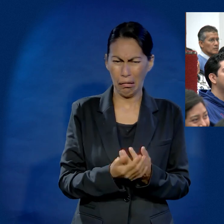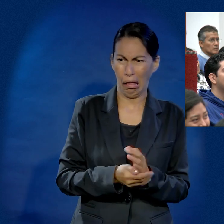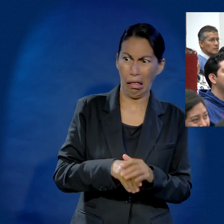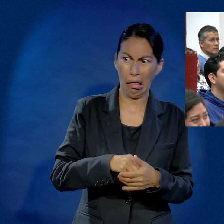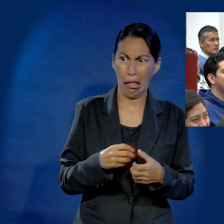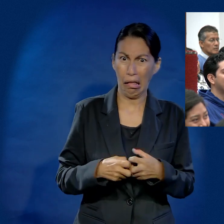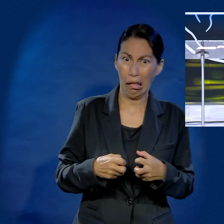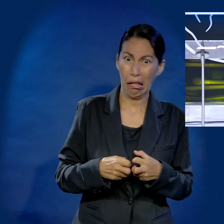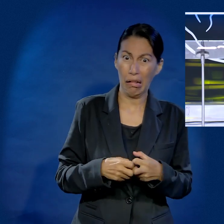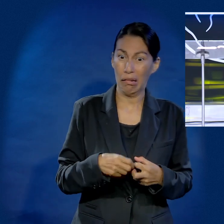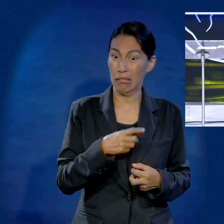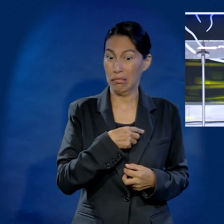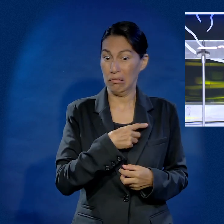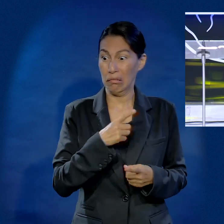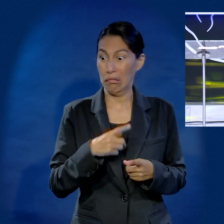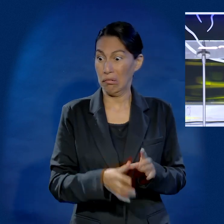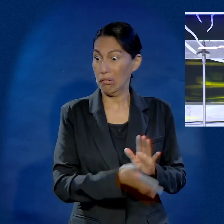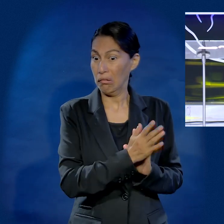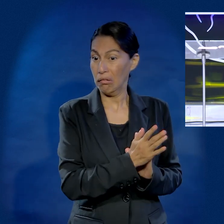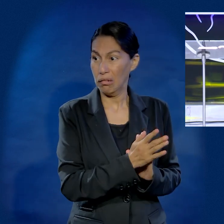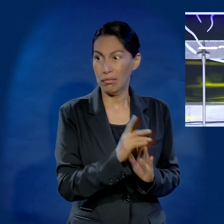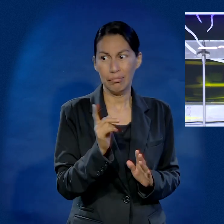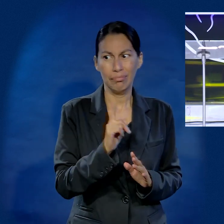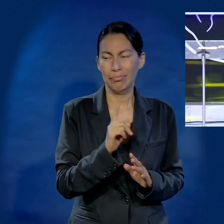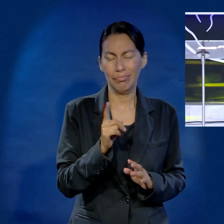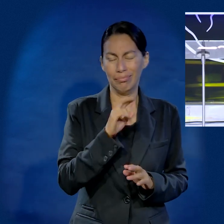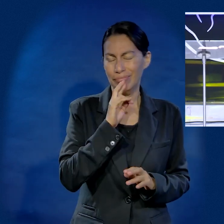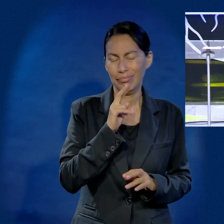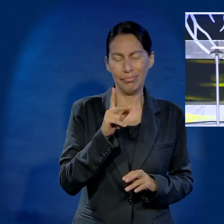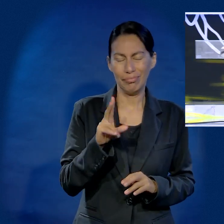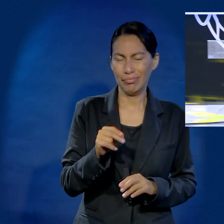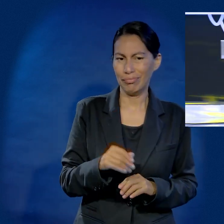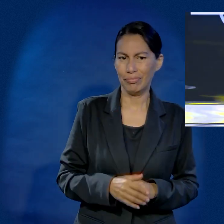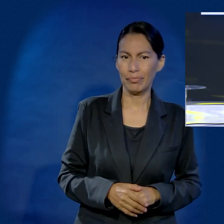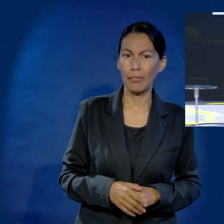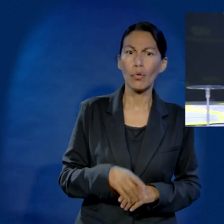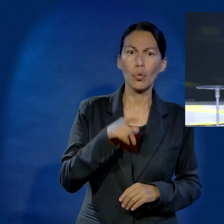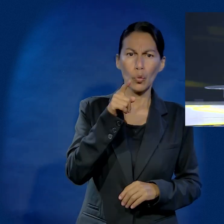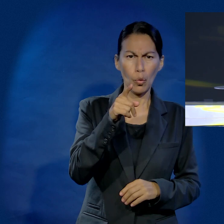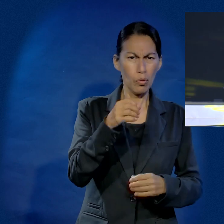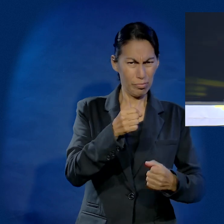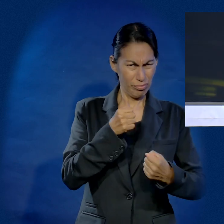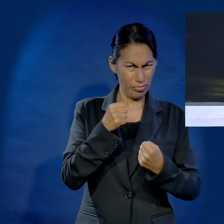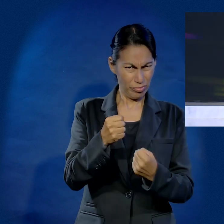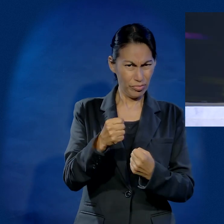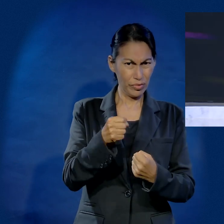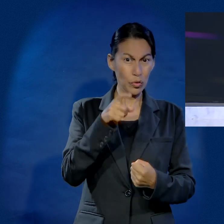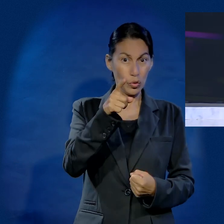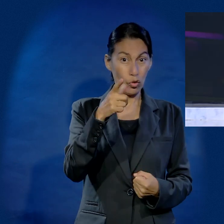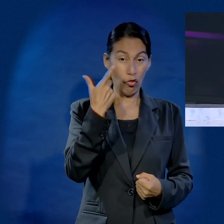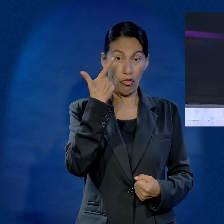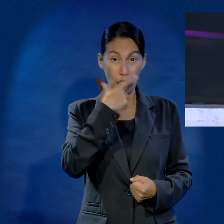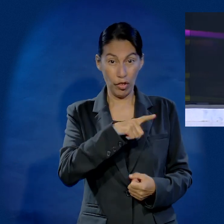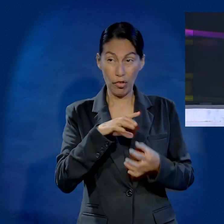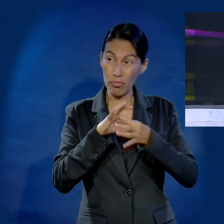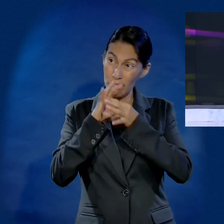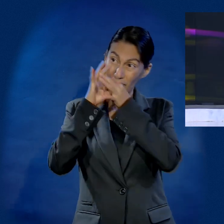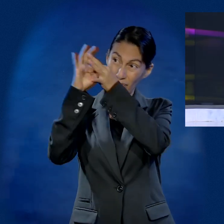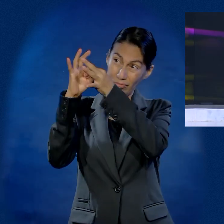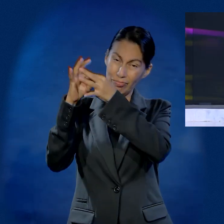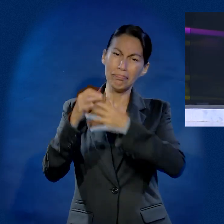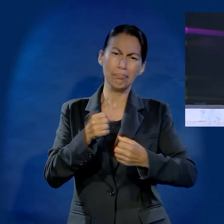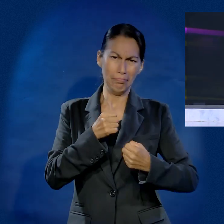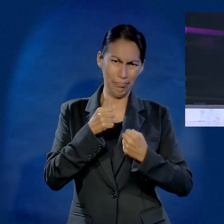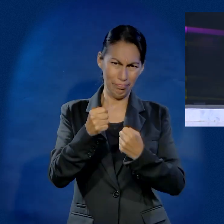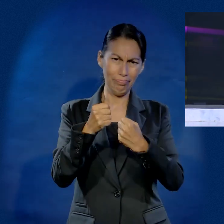miedo. Y luego, ¿qué tal si me dejas sola? No, no, no, tienes que estar seguro, seguro. Sí, que tienes que ser un feo seguro